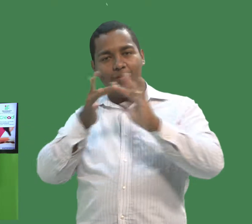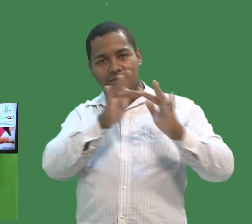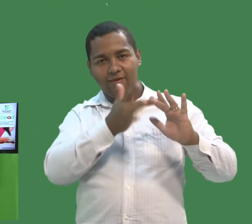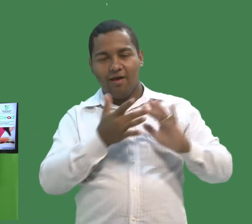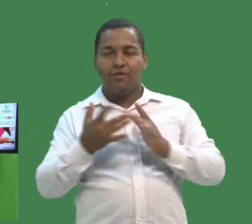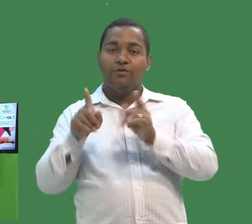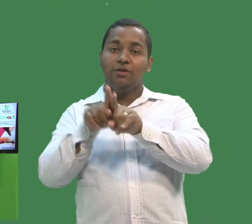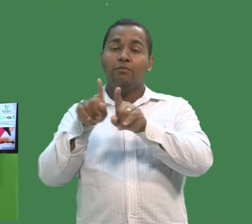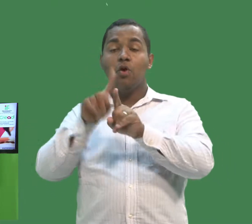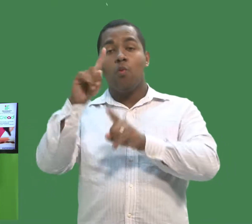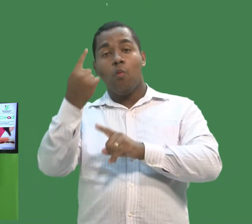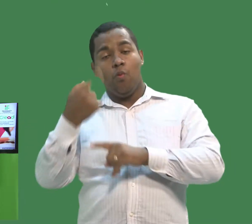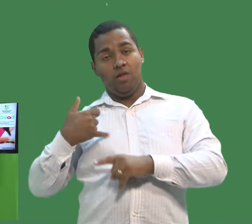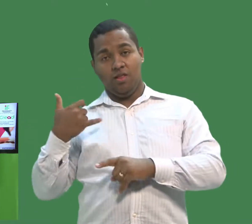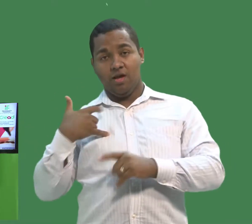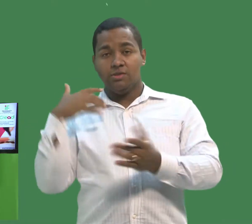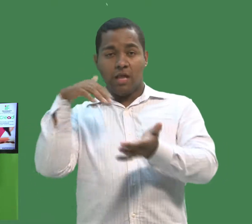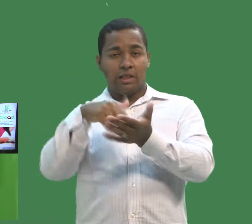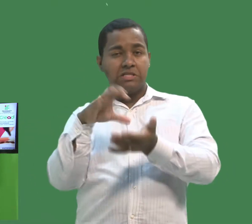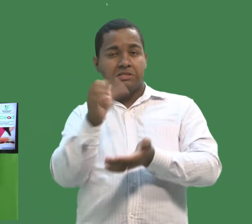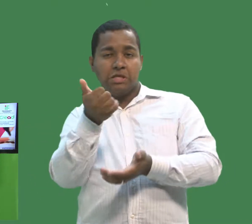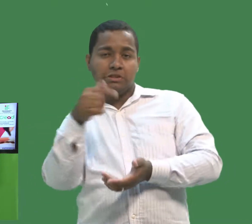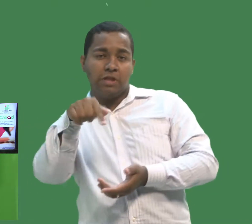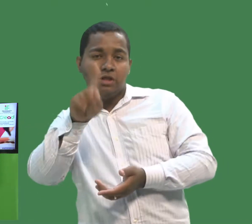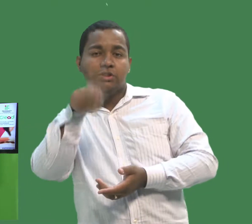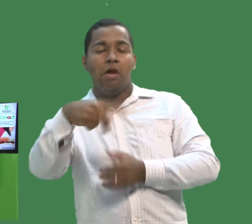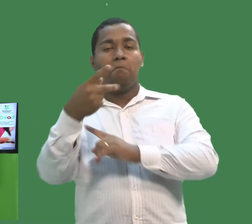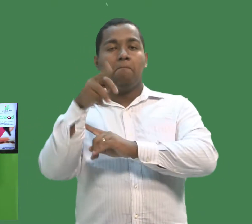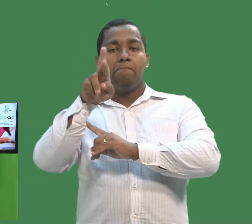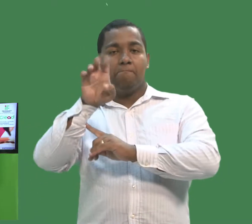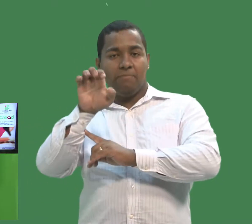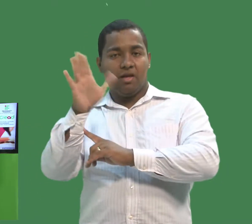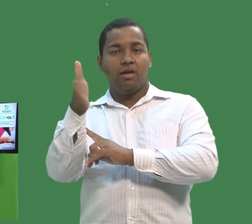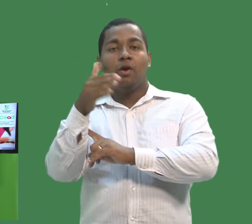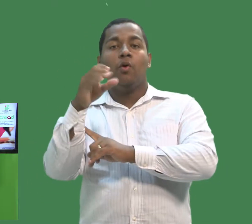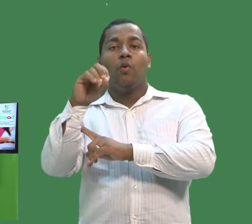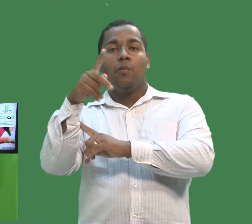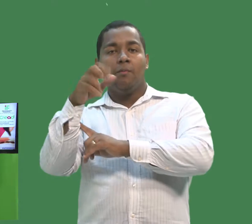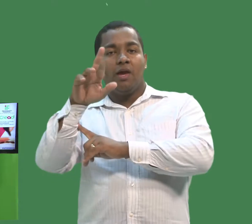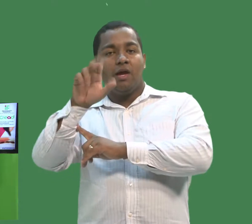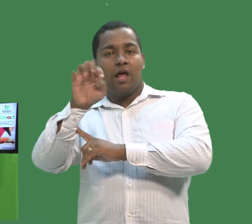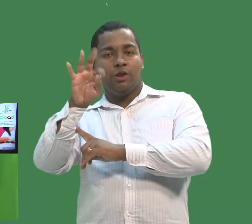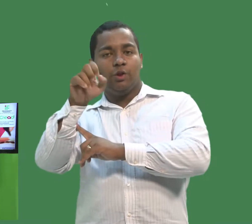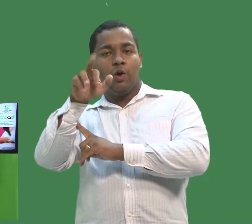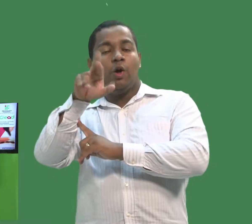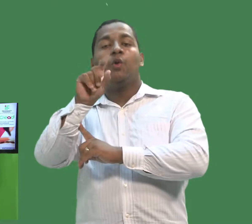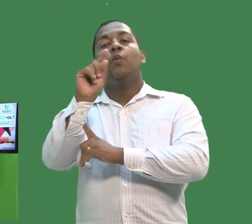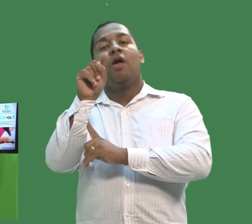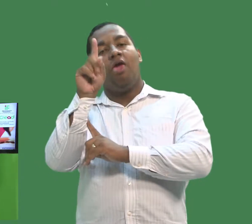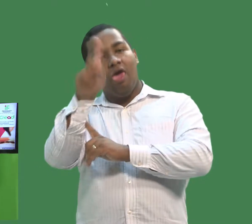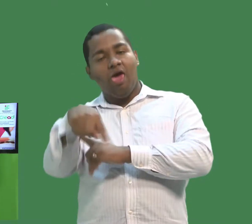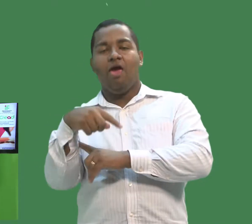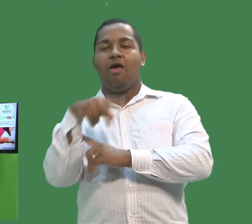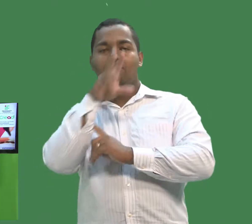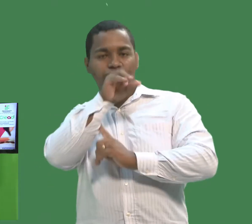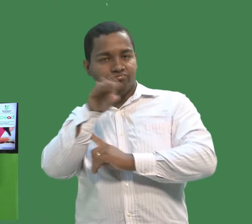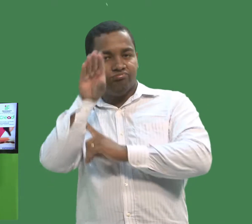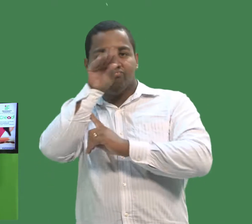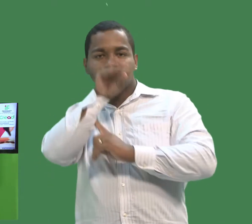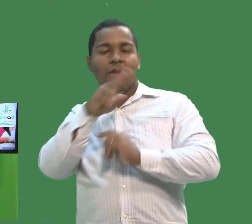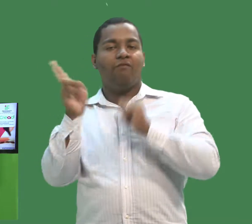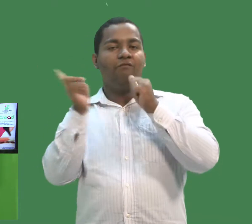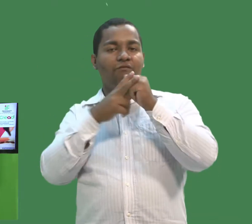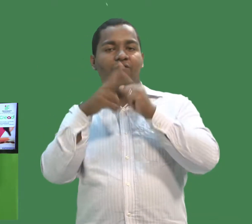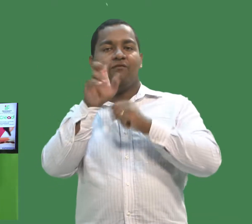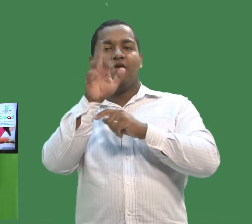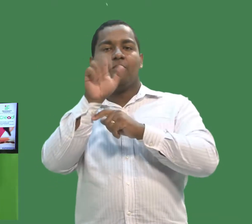2 anos, até 6 ou 7 anos, é chamado de pré-operatório. A criança adquire habilidade verbal e simbólica. Nesse